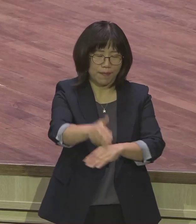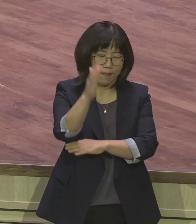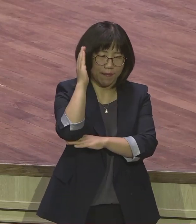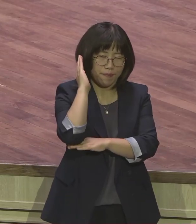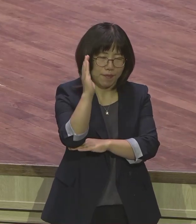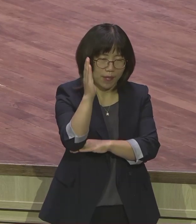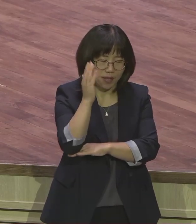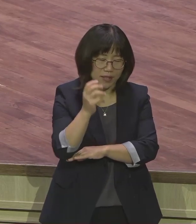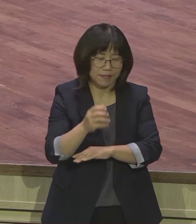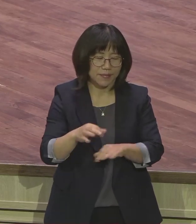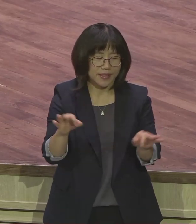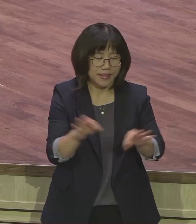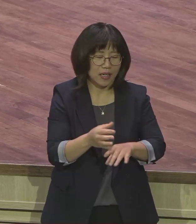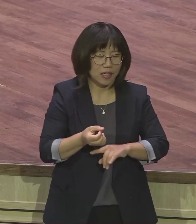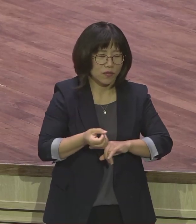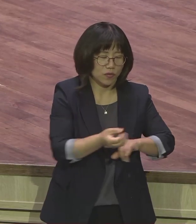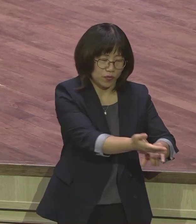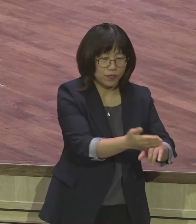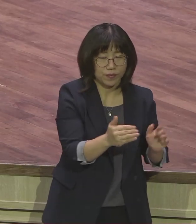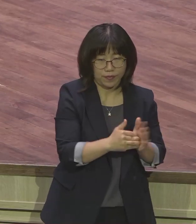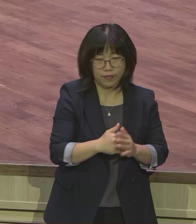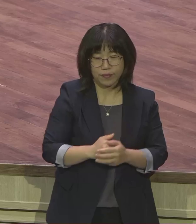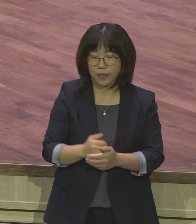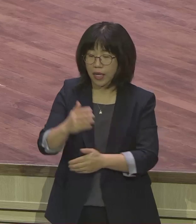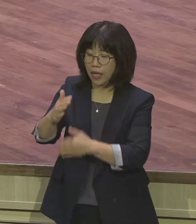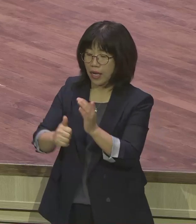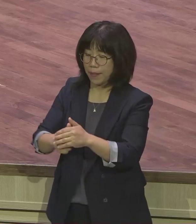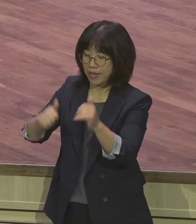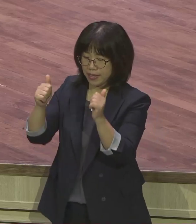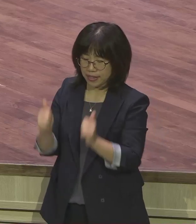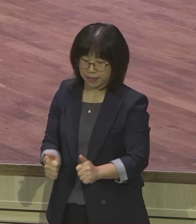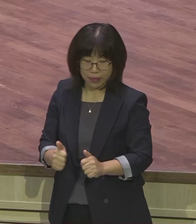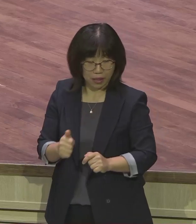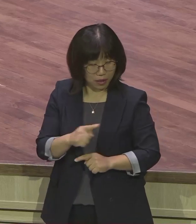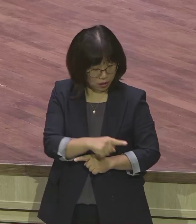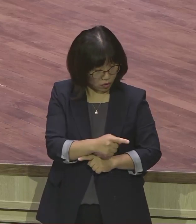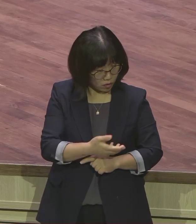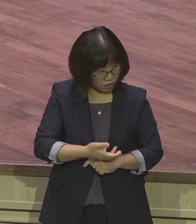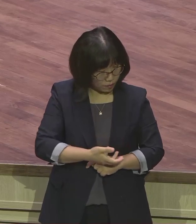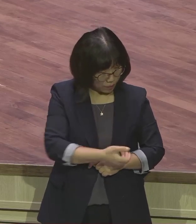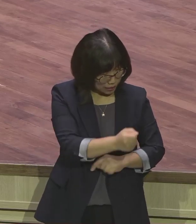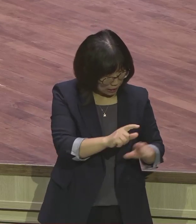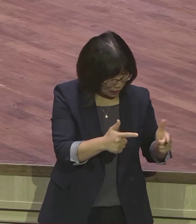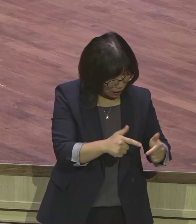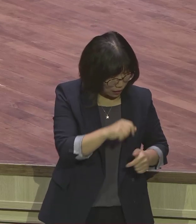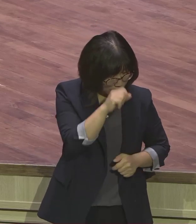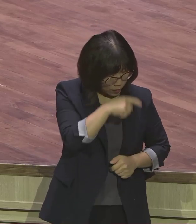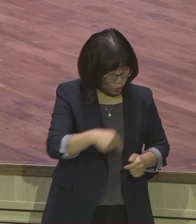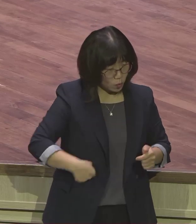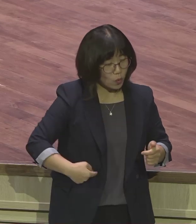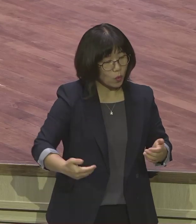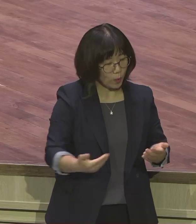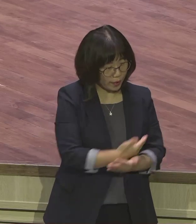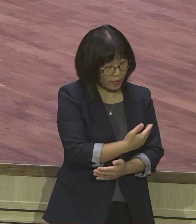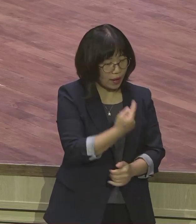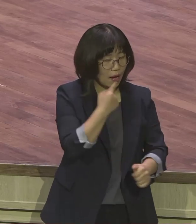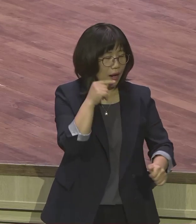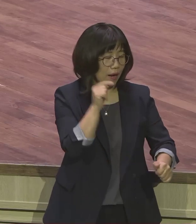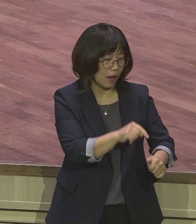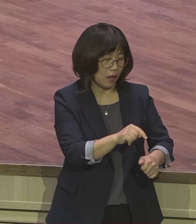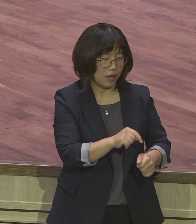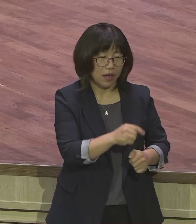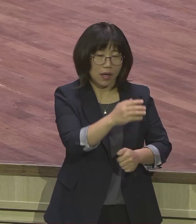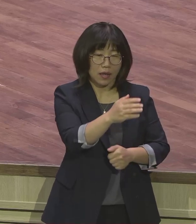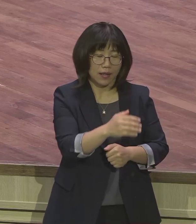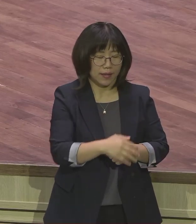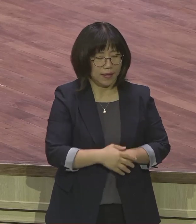그러니까 하나님의 심판을 받지 않으려면 회개하고 돌이키라. 하나님 시킨 대로 회개하고